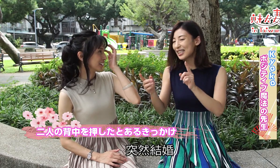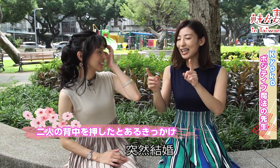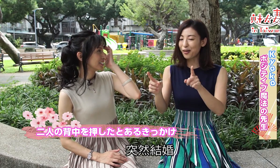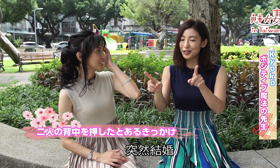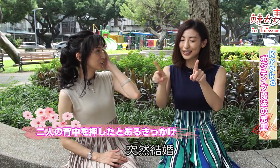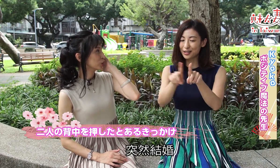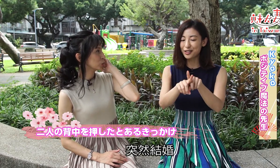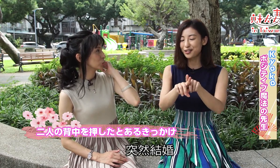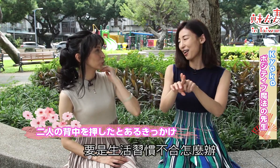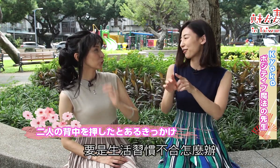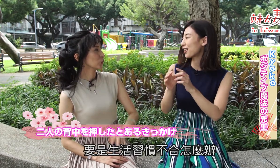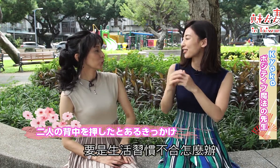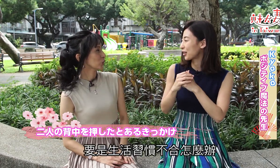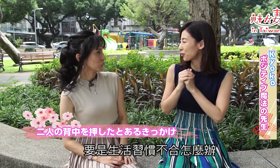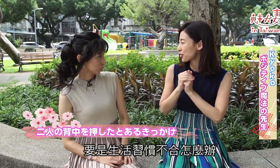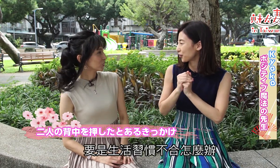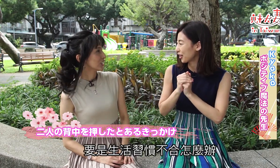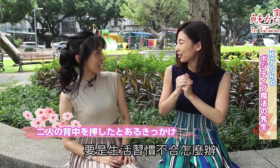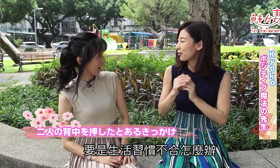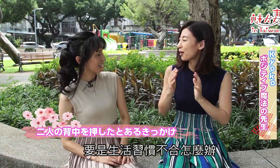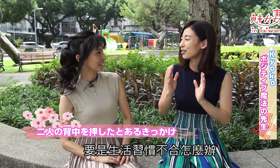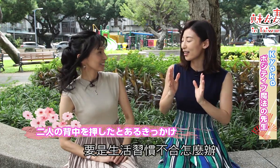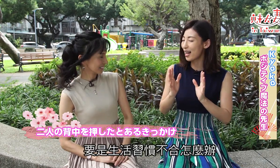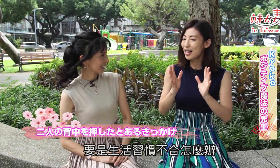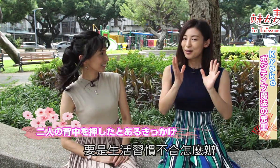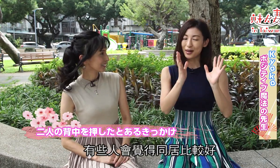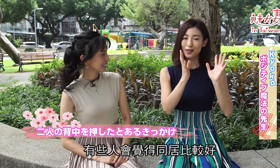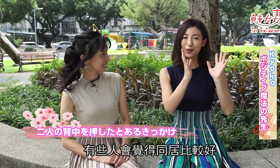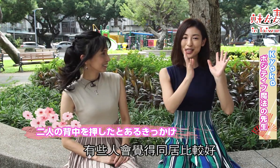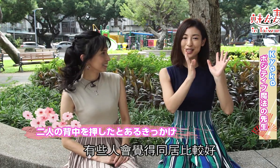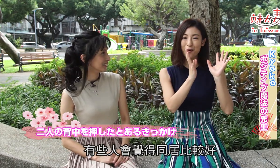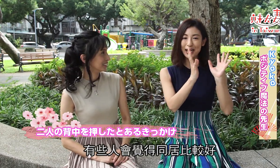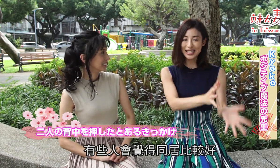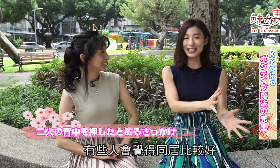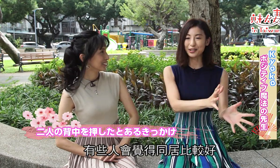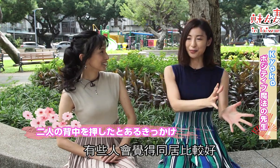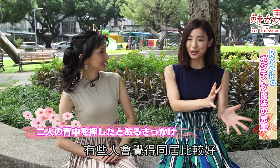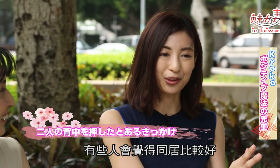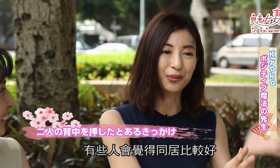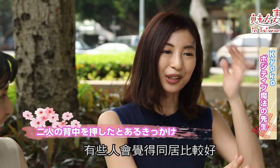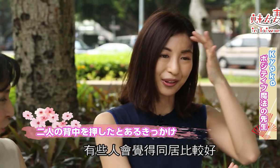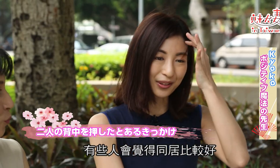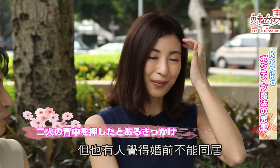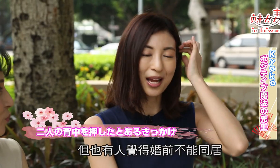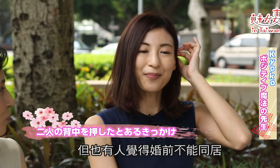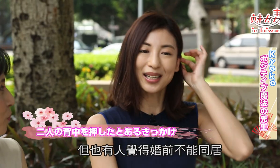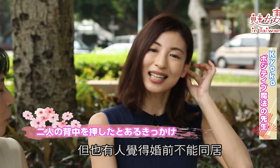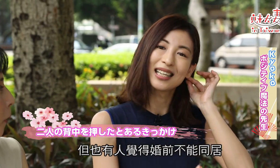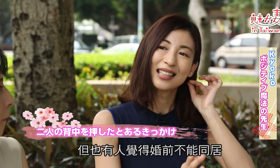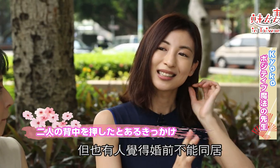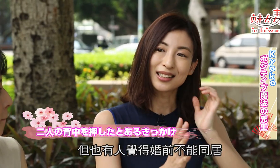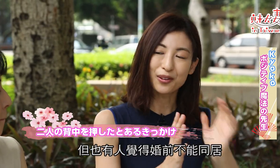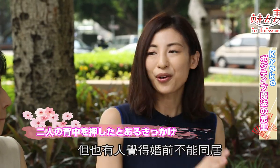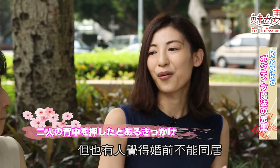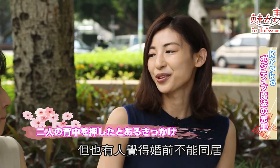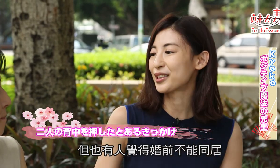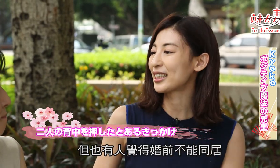結婚して一緒に住んで合わなかったらどうしようっていうのもあるから、そうそうそう、まあ、同棲した方がいいっていう人もいると思うけど、はい、でもやっぱりすごい保守的で、